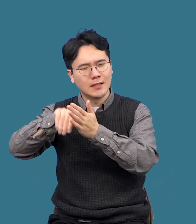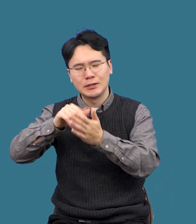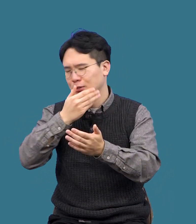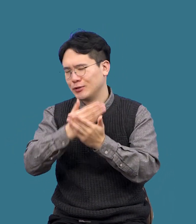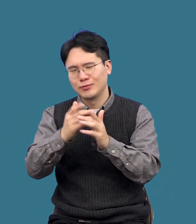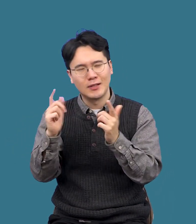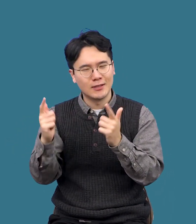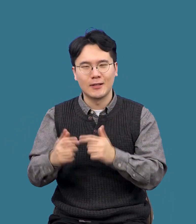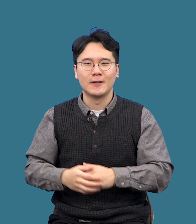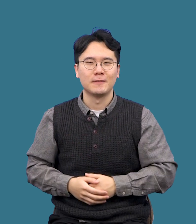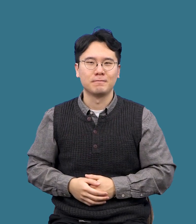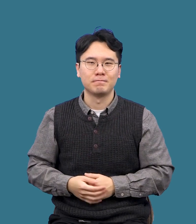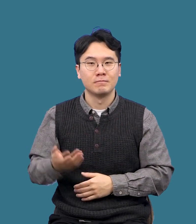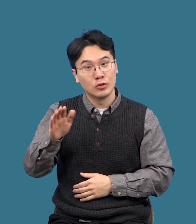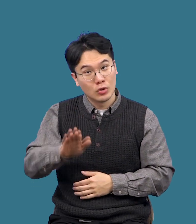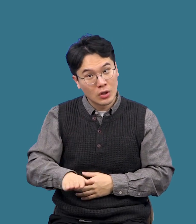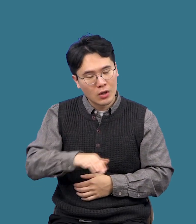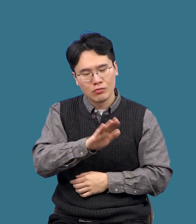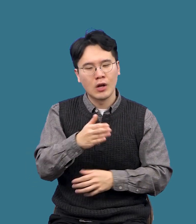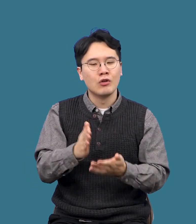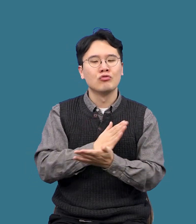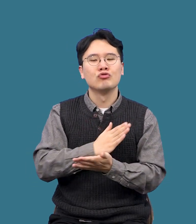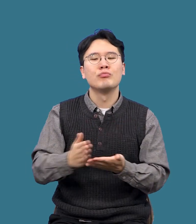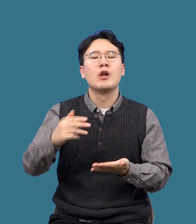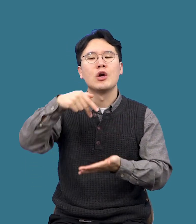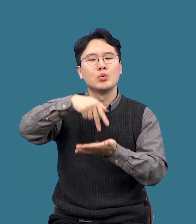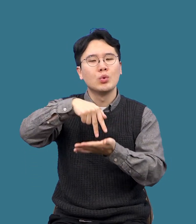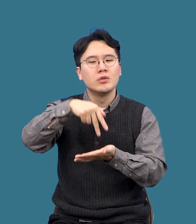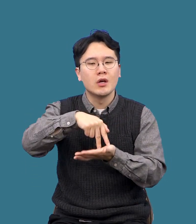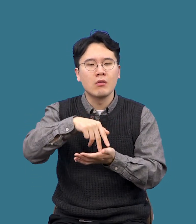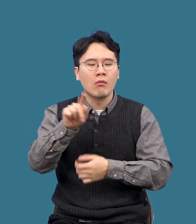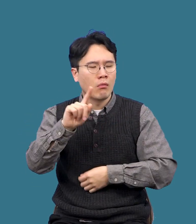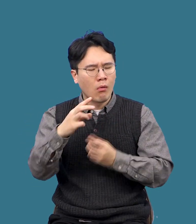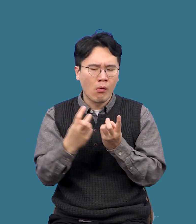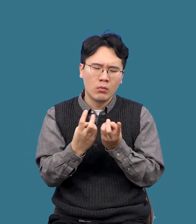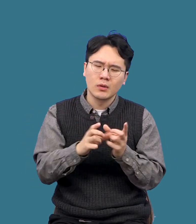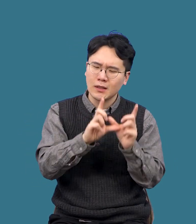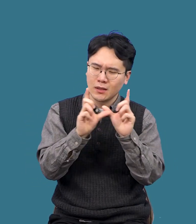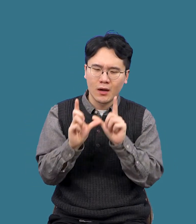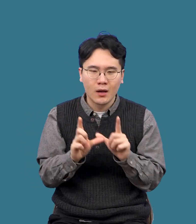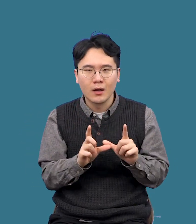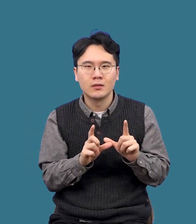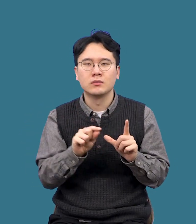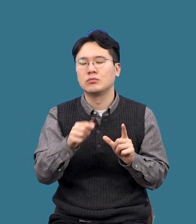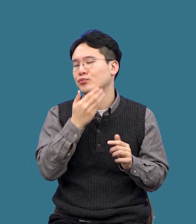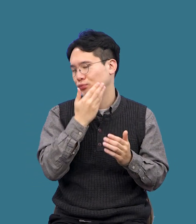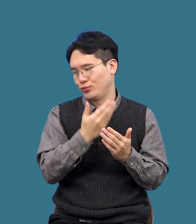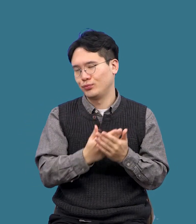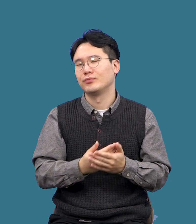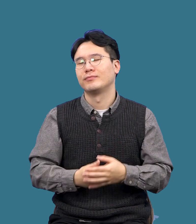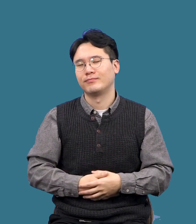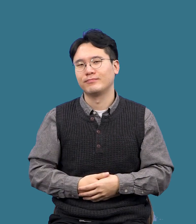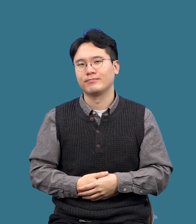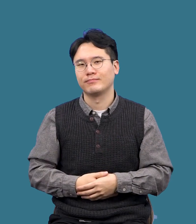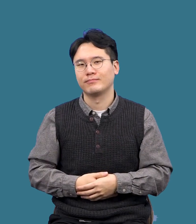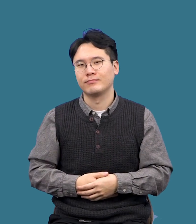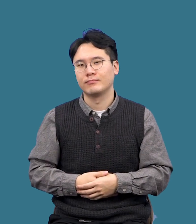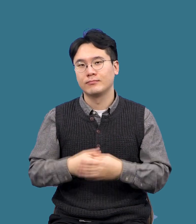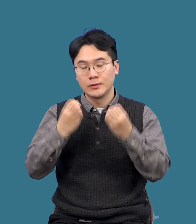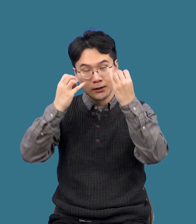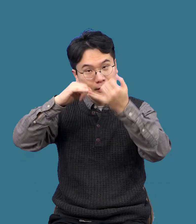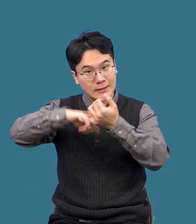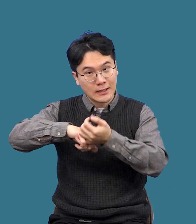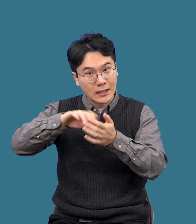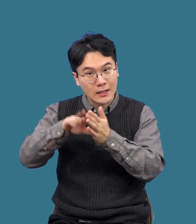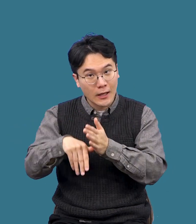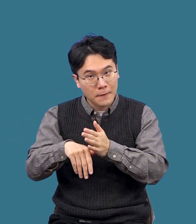그러나 우리가 구별된 존재로 어떻게 사느냐는 아직도 중요한 것입니다. 여기 신약 시대에